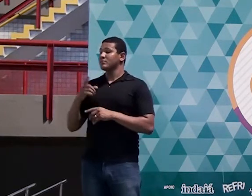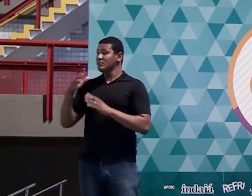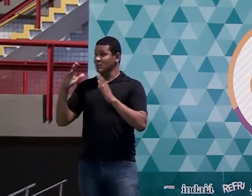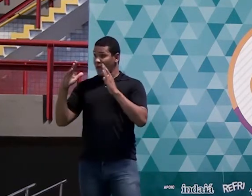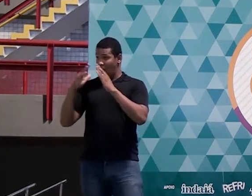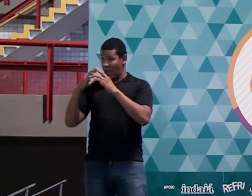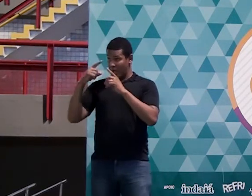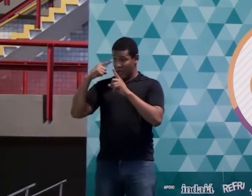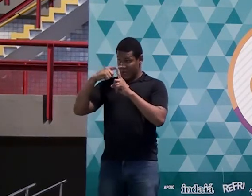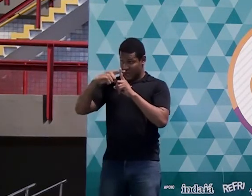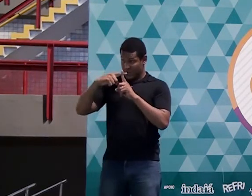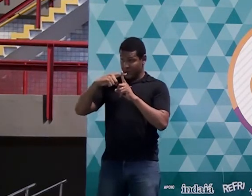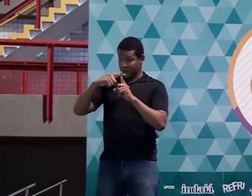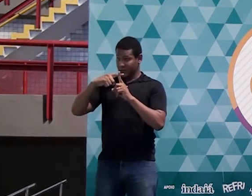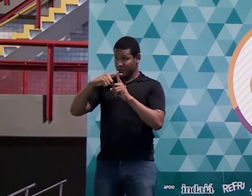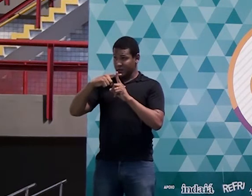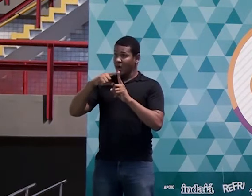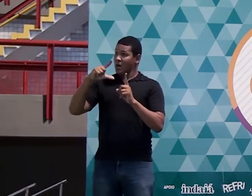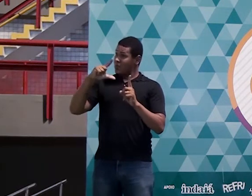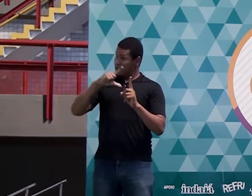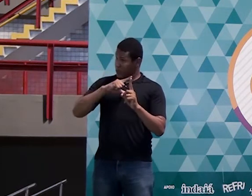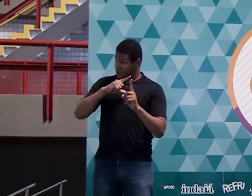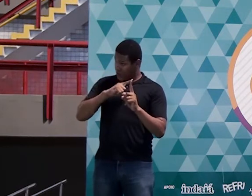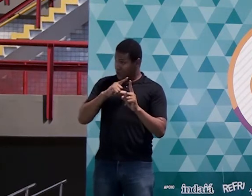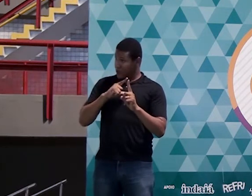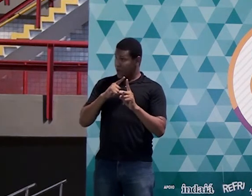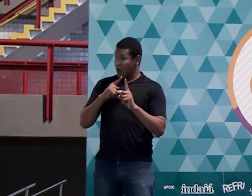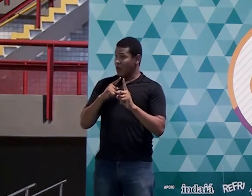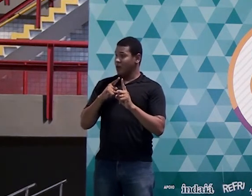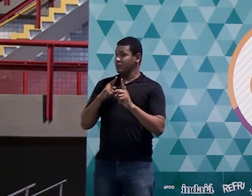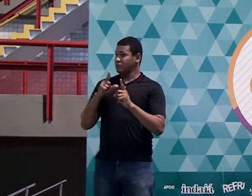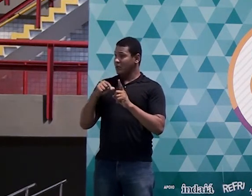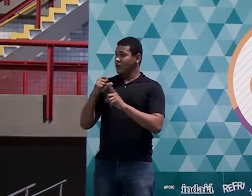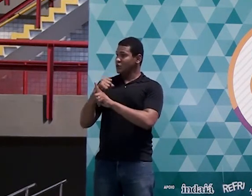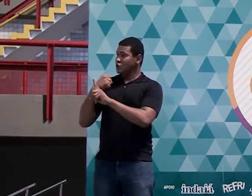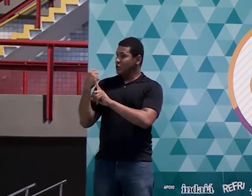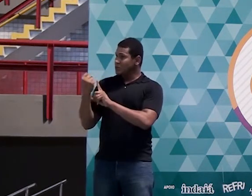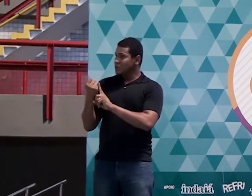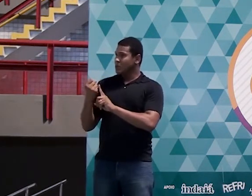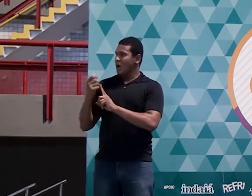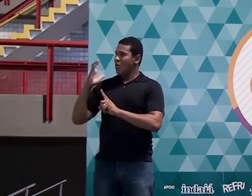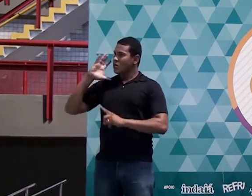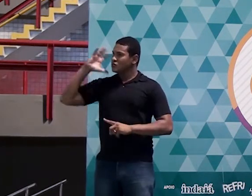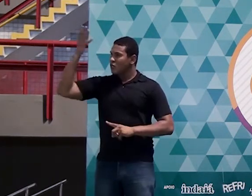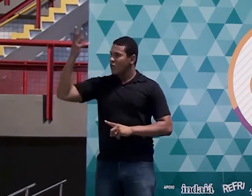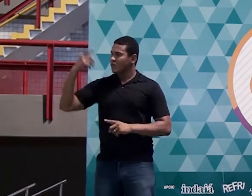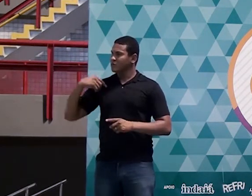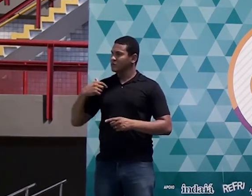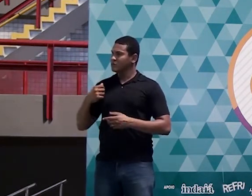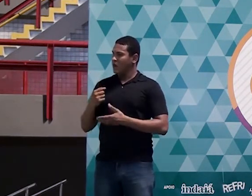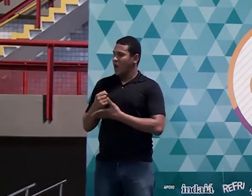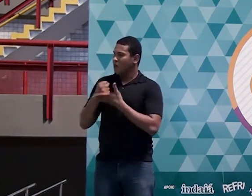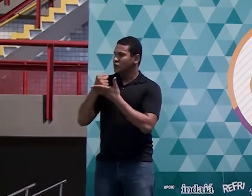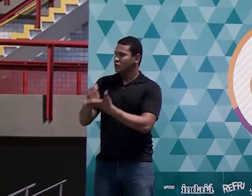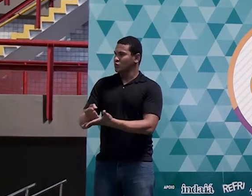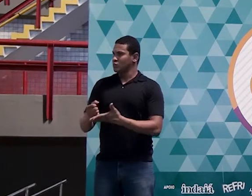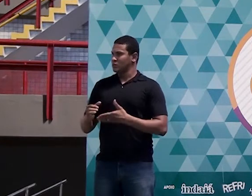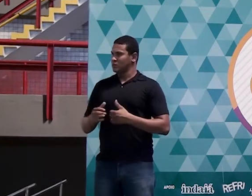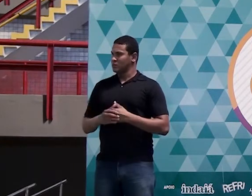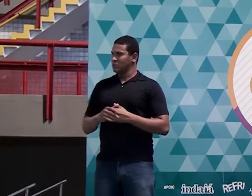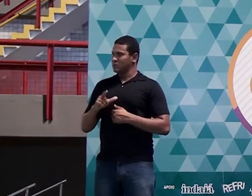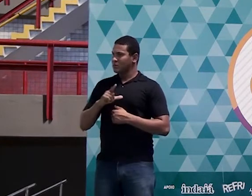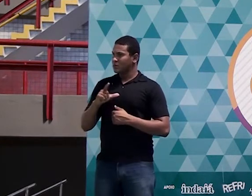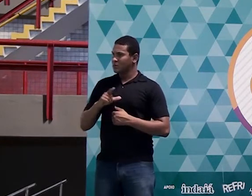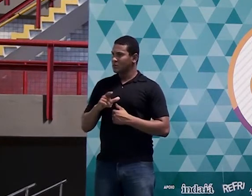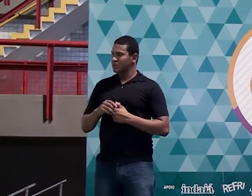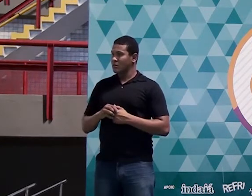igreja tinha ações sociais na Idade Média. Ela recebia os órfãos, ela